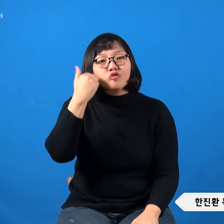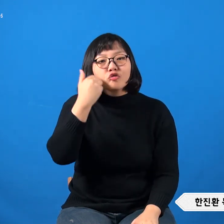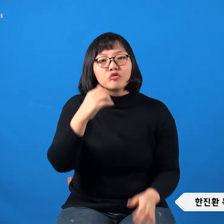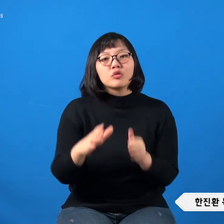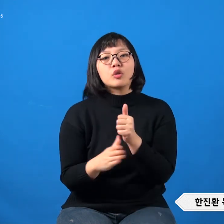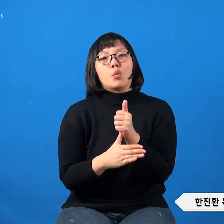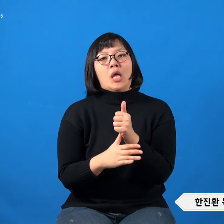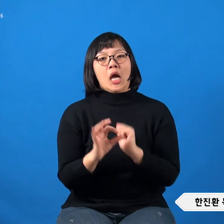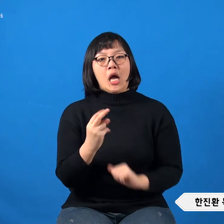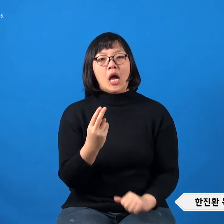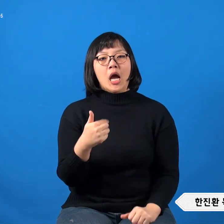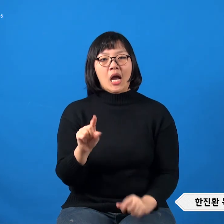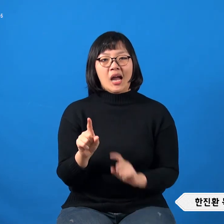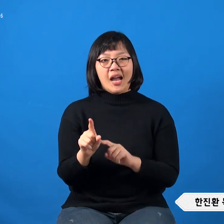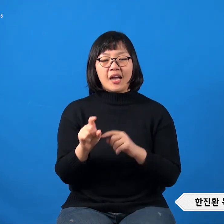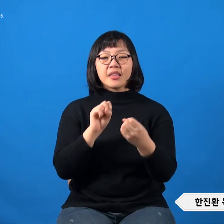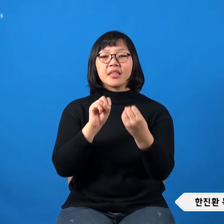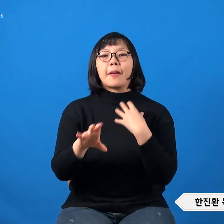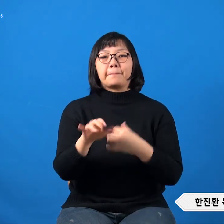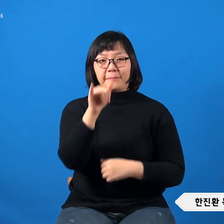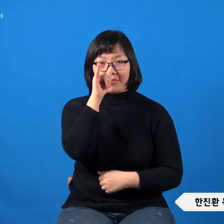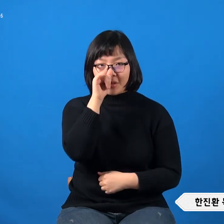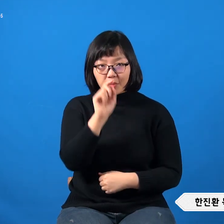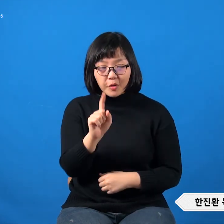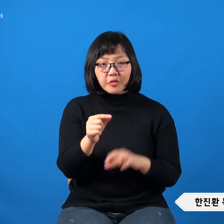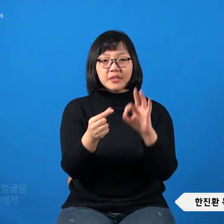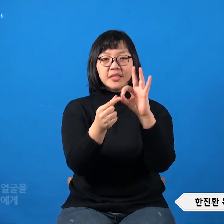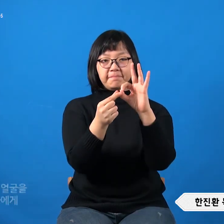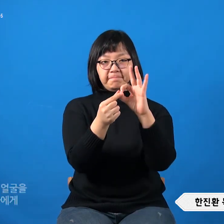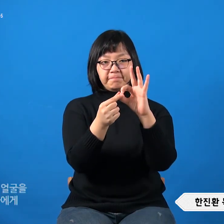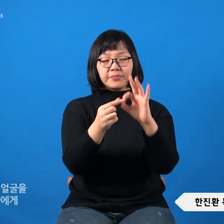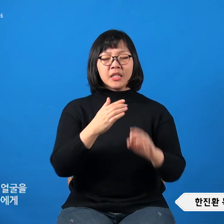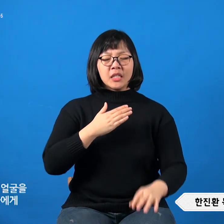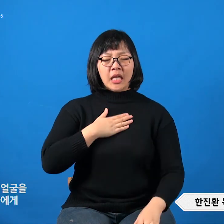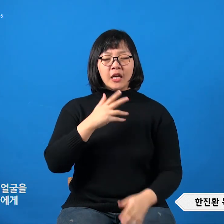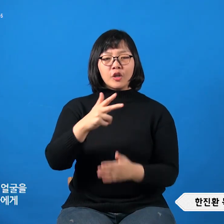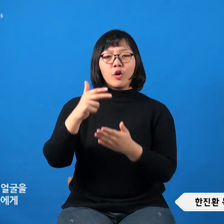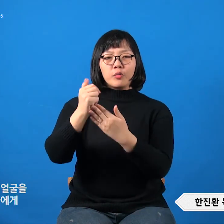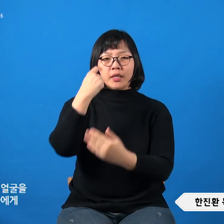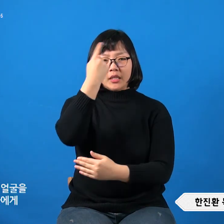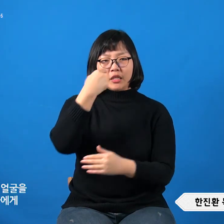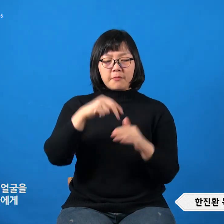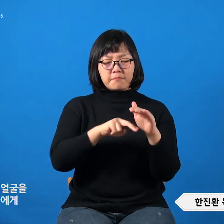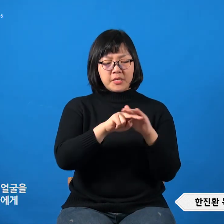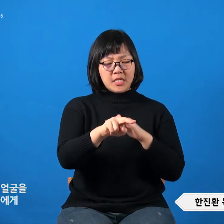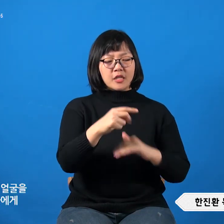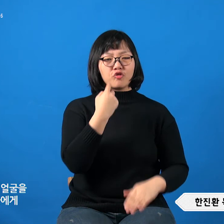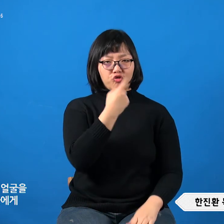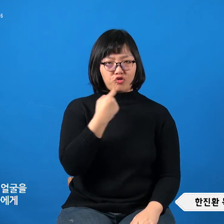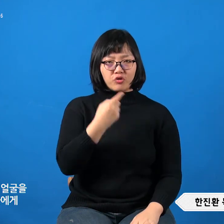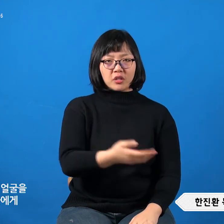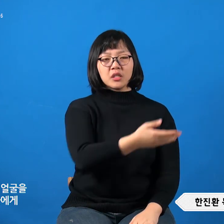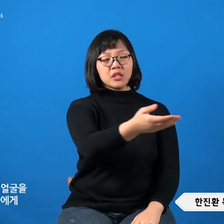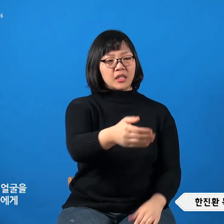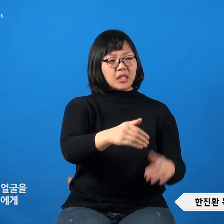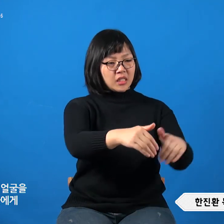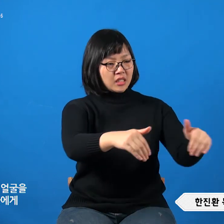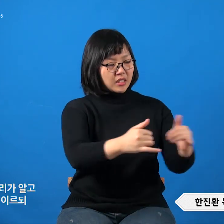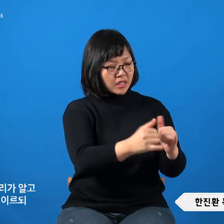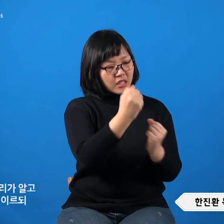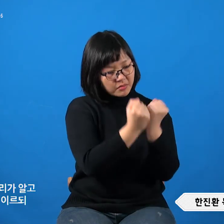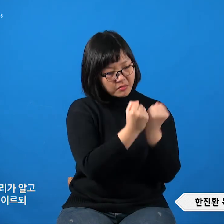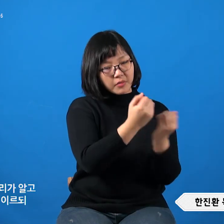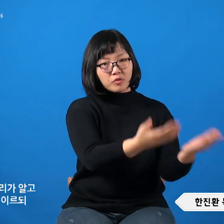요나가 어떻게 반응합니까? 10절 보면 자기가 여호와의 얼굴을 피함인 줄을 그들에게